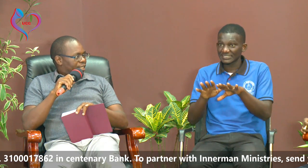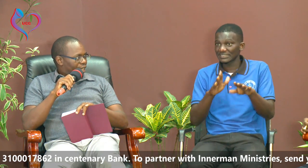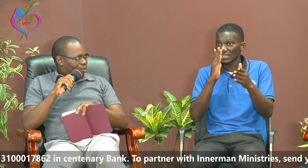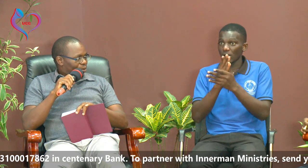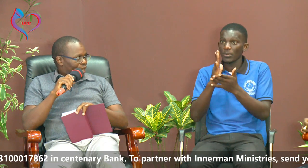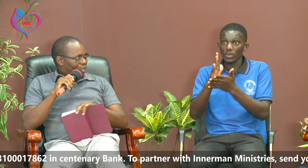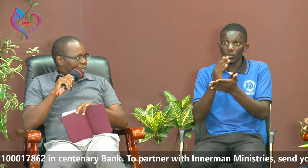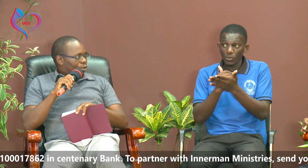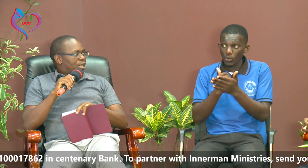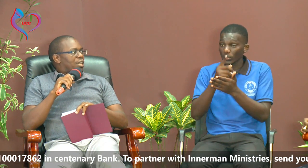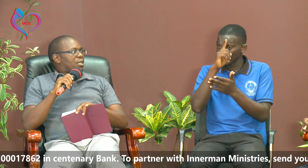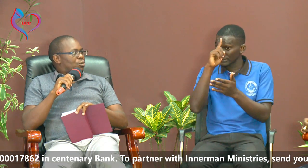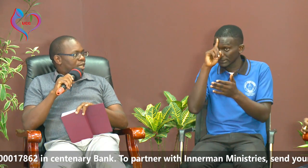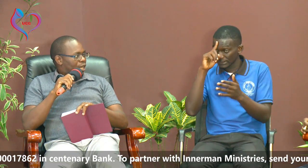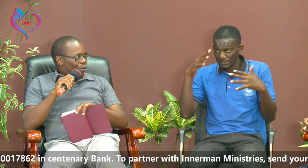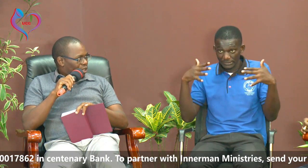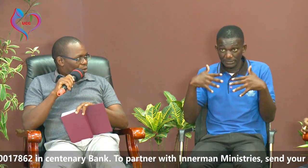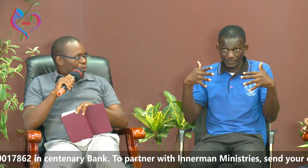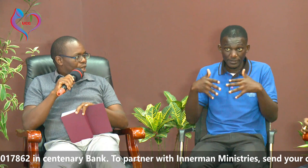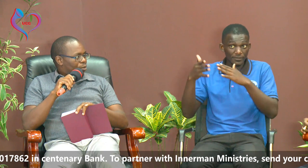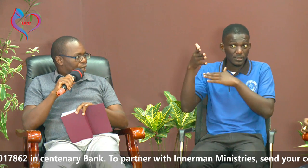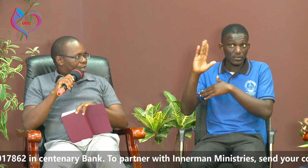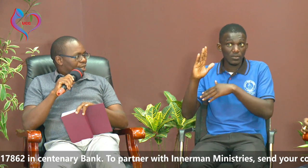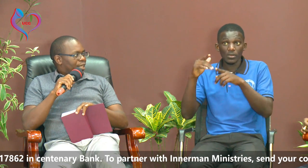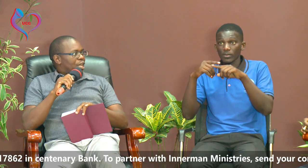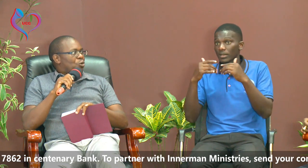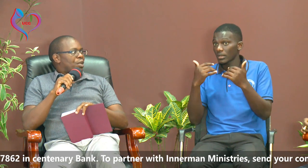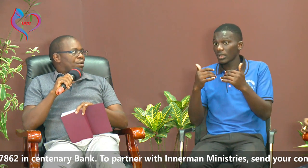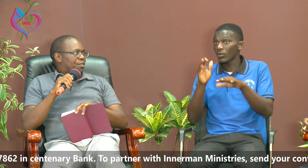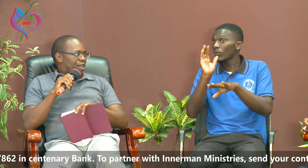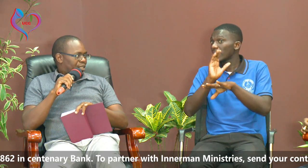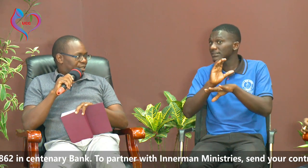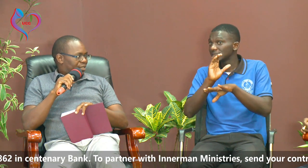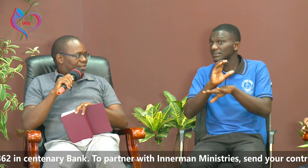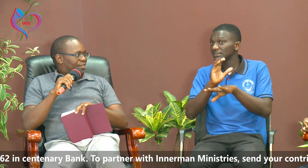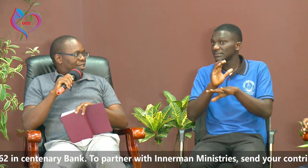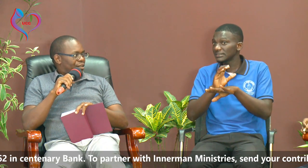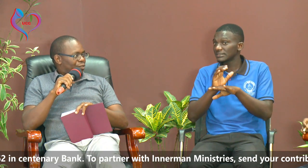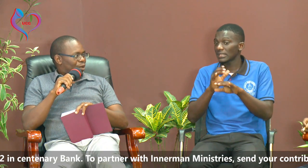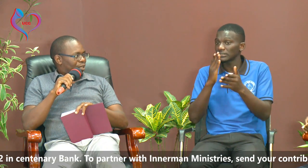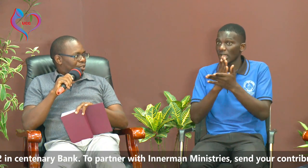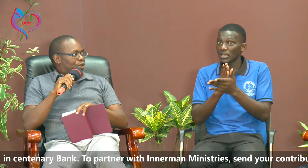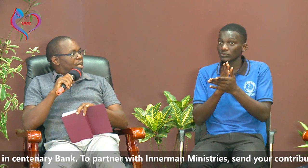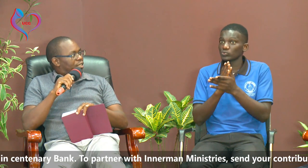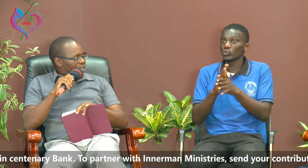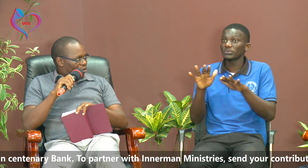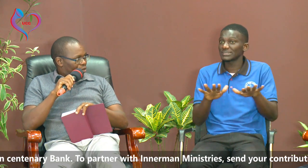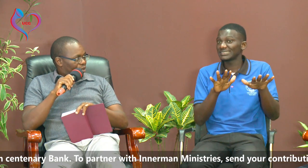atya Katonda. Choke kanisa bulwekira okuyita mu kubona abona erekira okubera relevant. Enafua. So ne kanisa atena yone